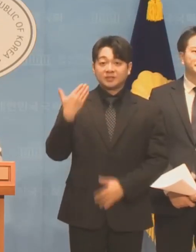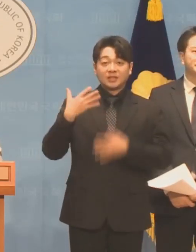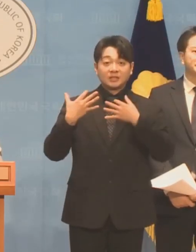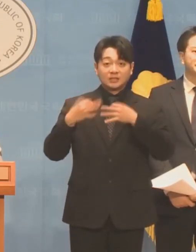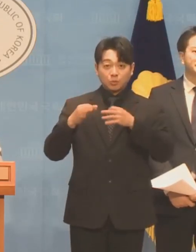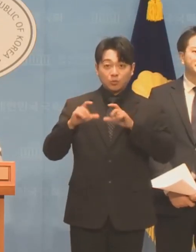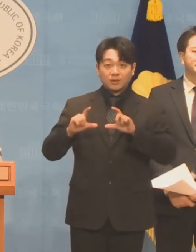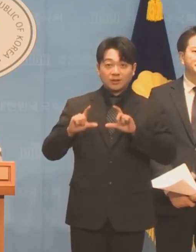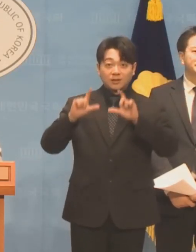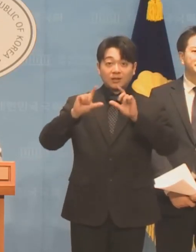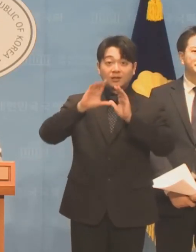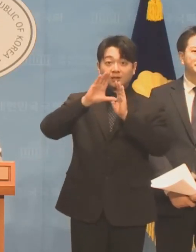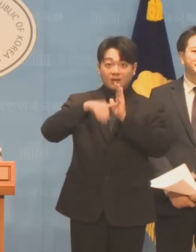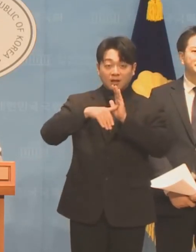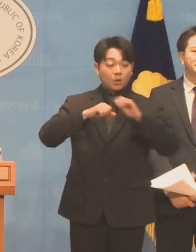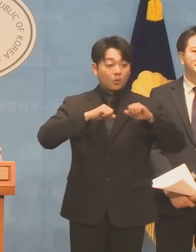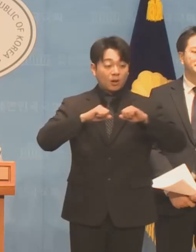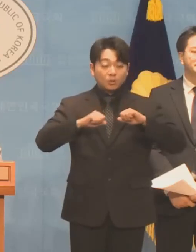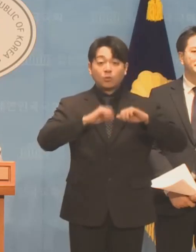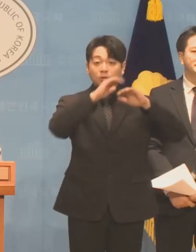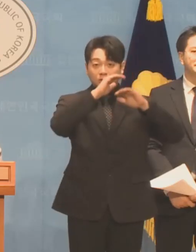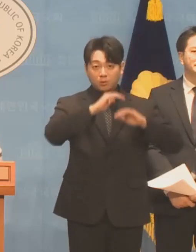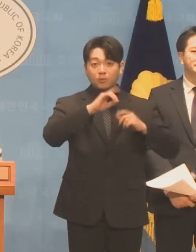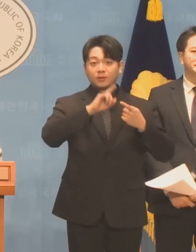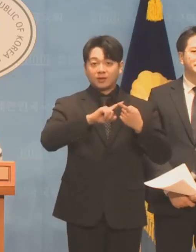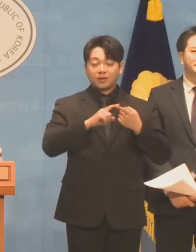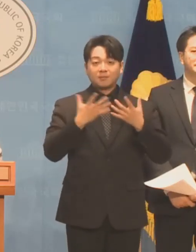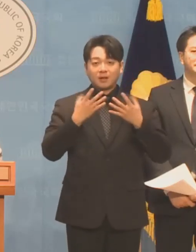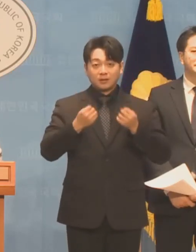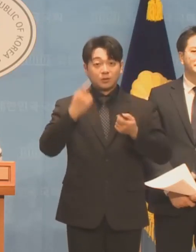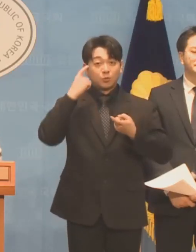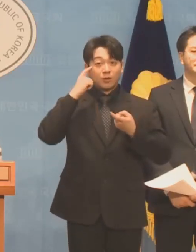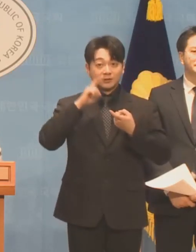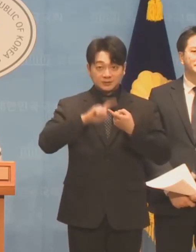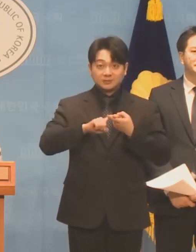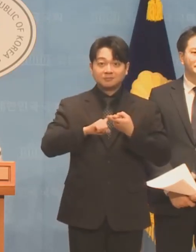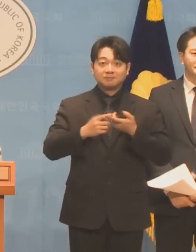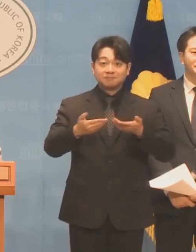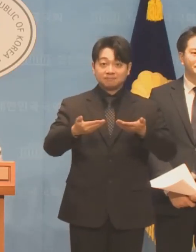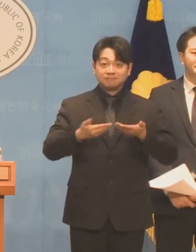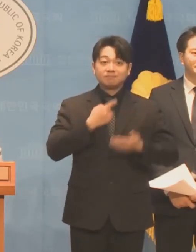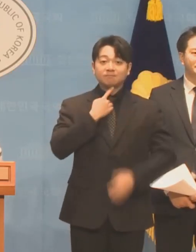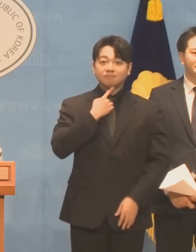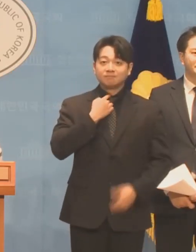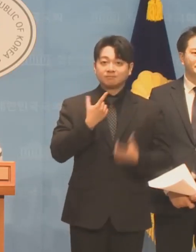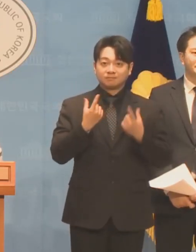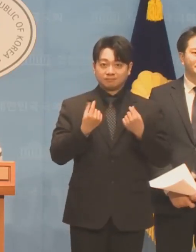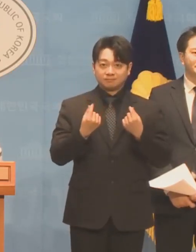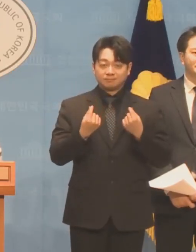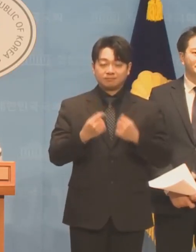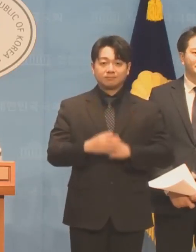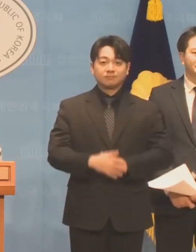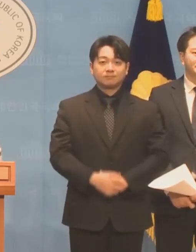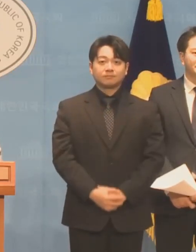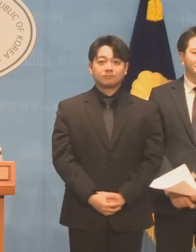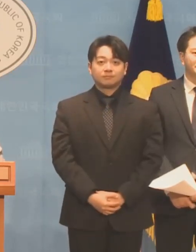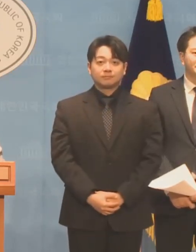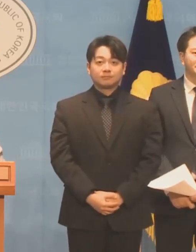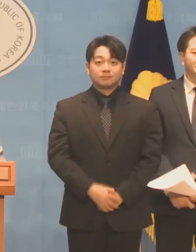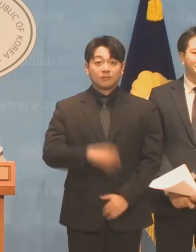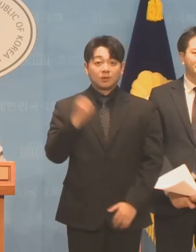대한 많은 관심과 애정 어린 기사도 있었고요. 그다음에 국민의힘을